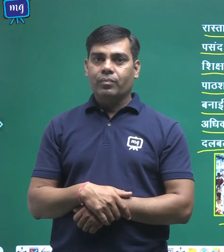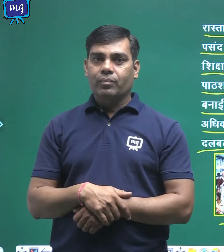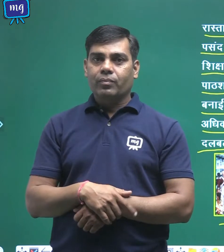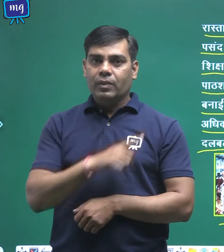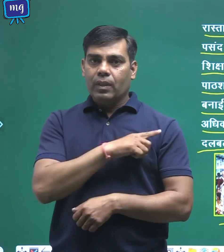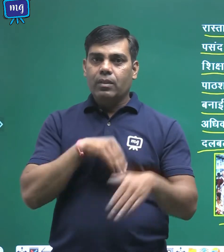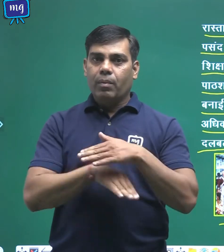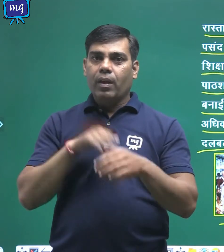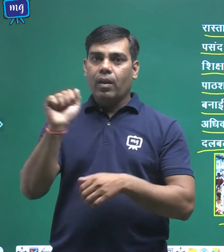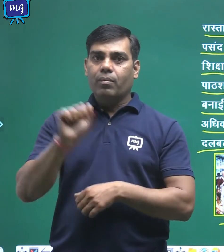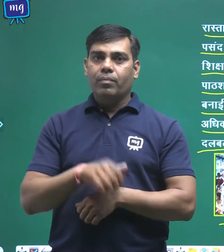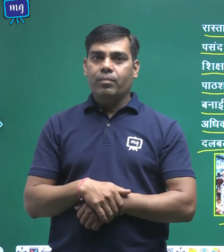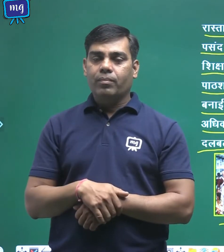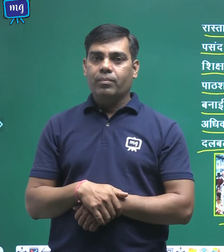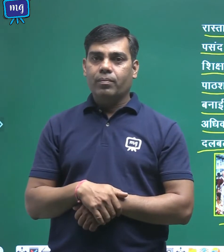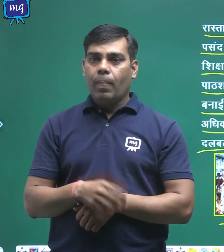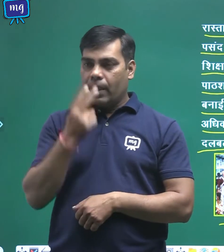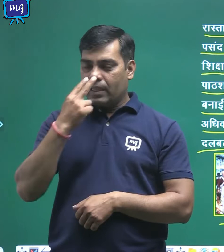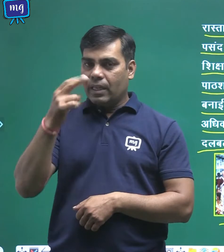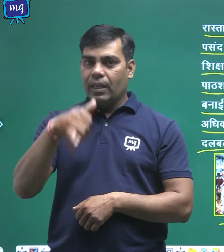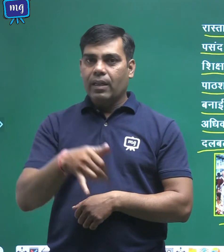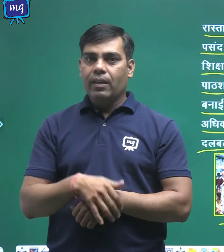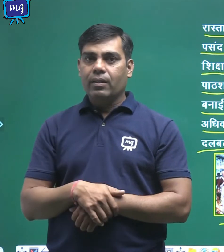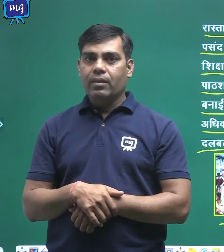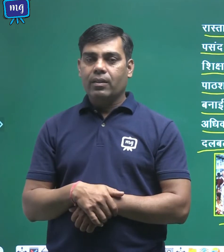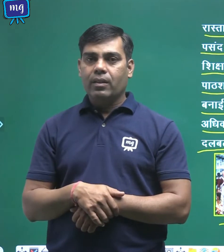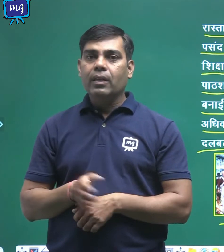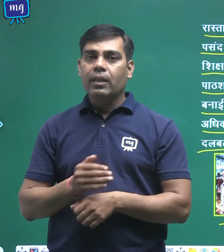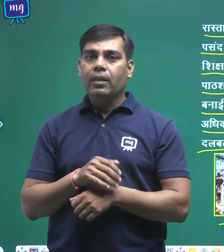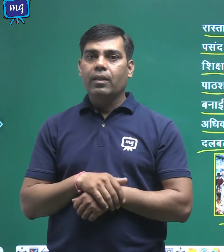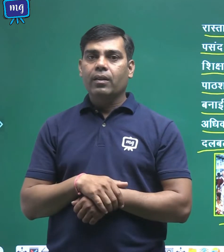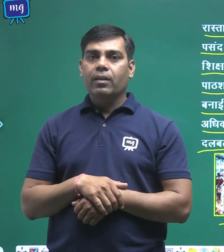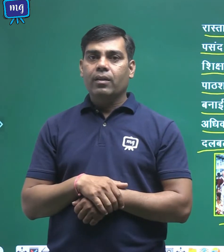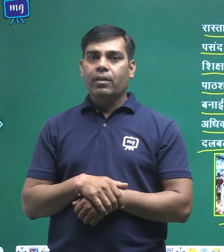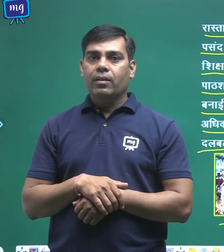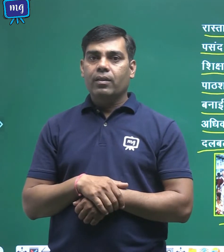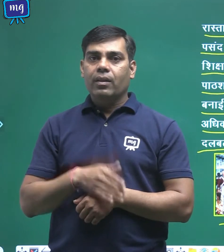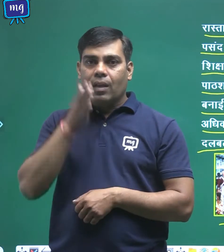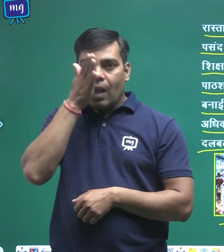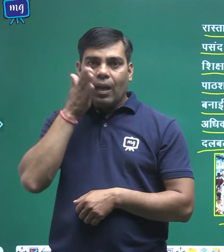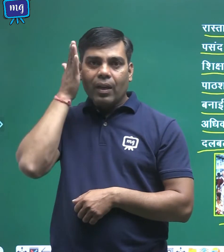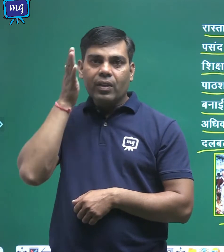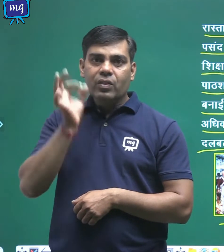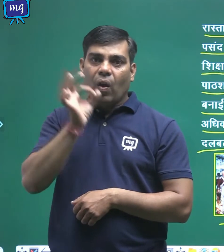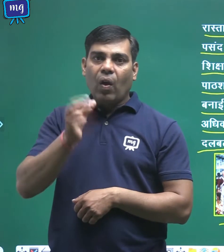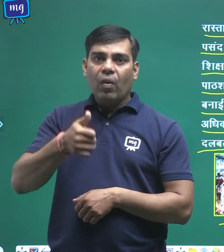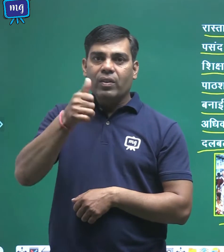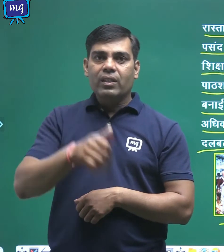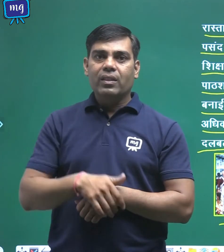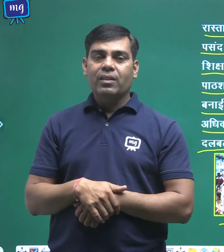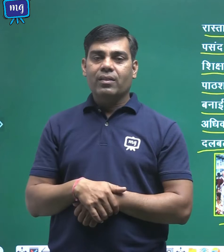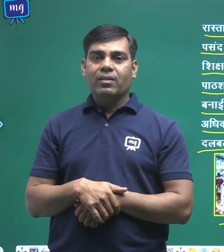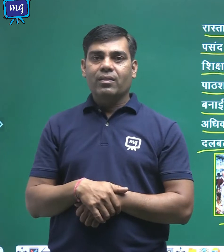इसमें आप देख रहे हैं कि अंग्रेज अधिकारी